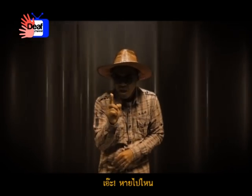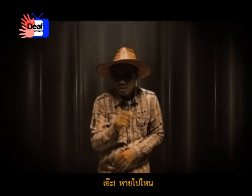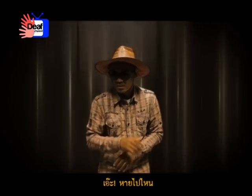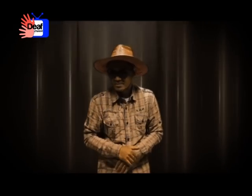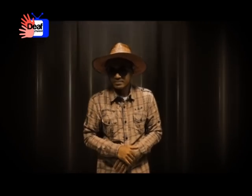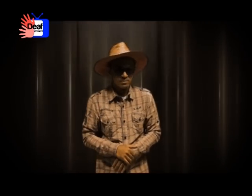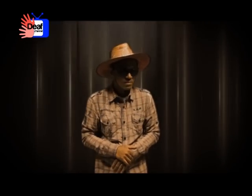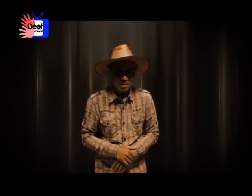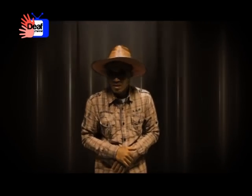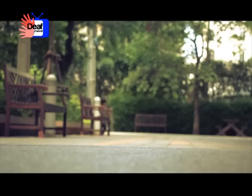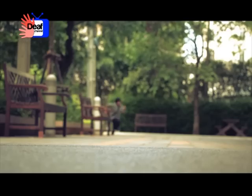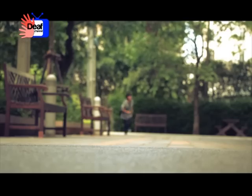หน